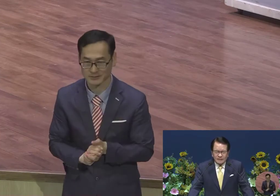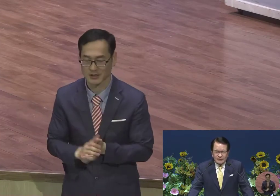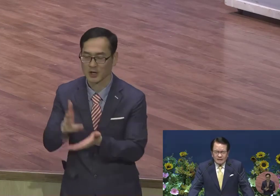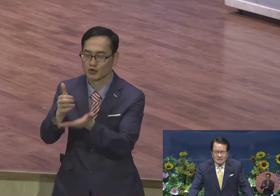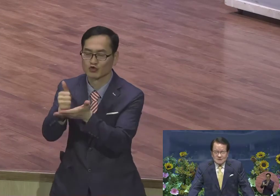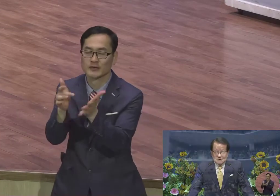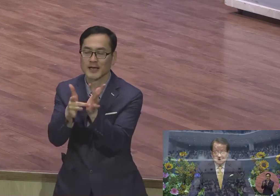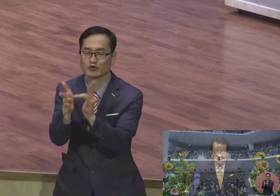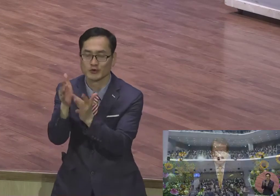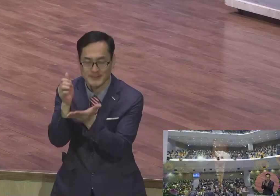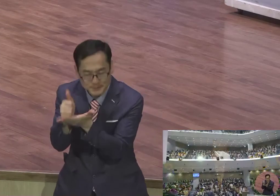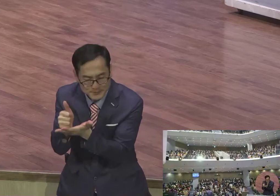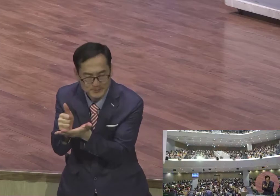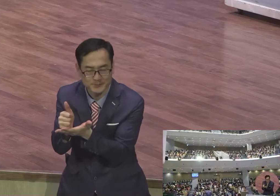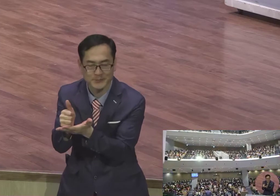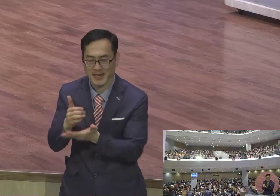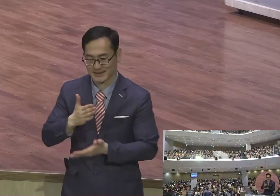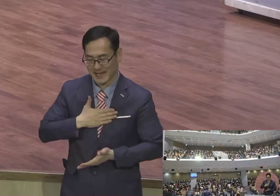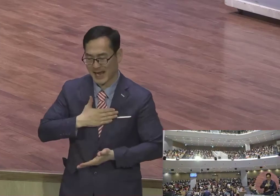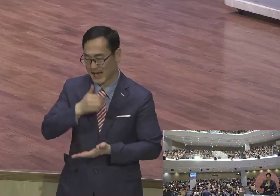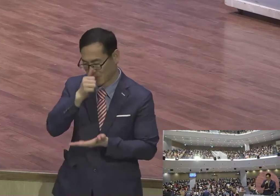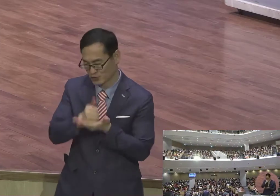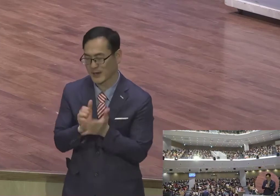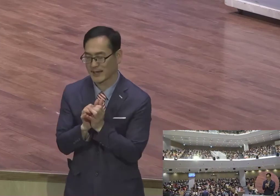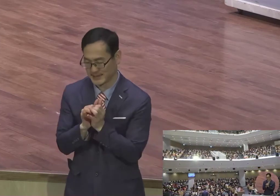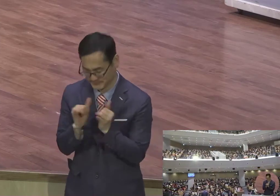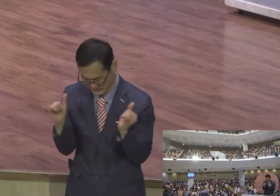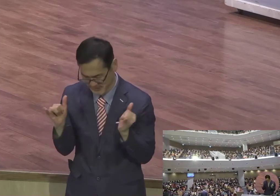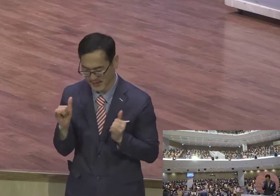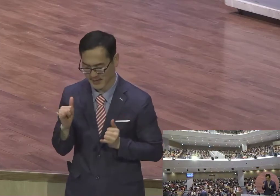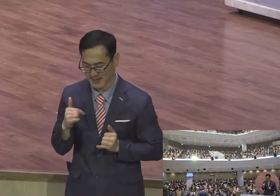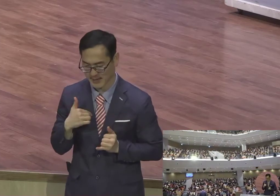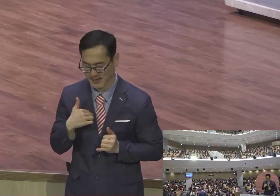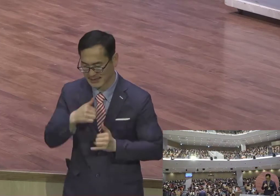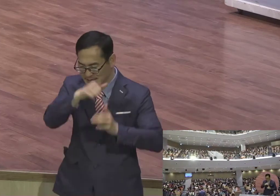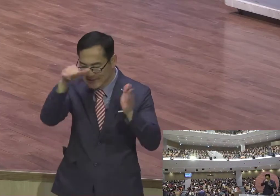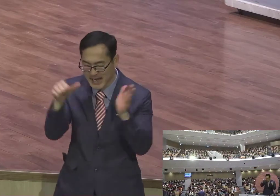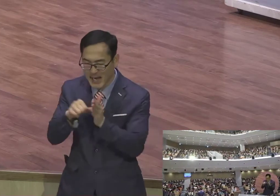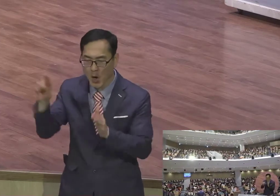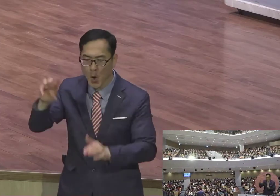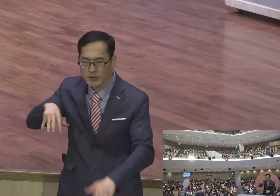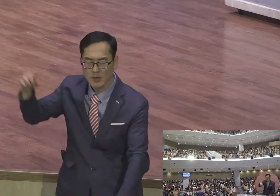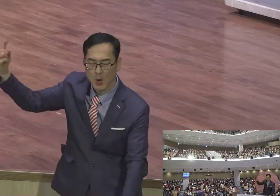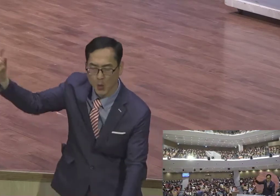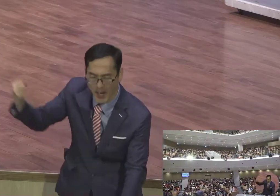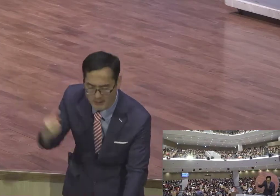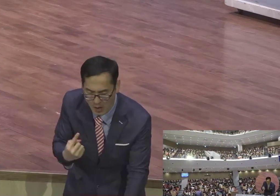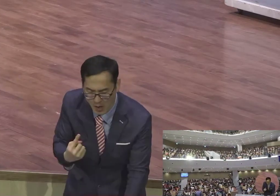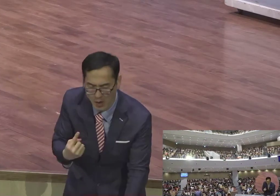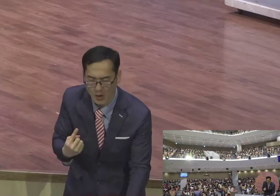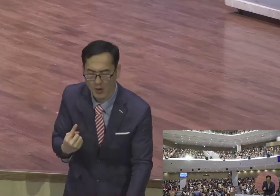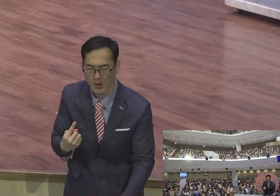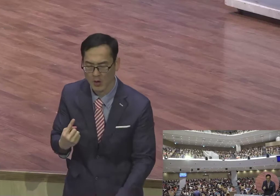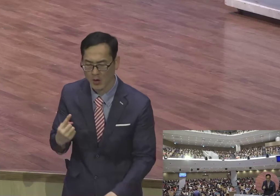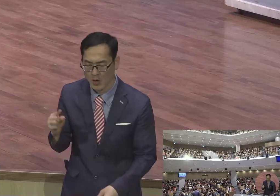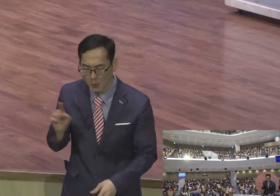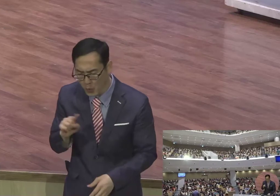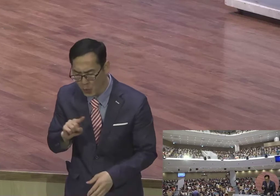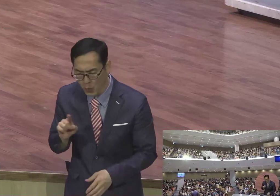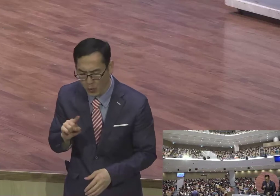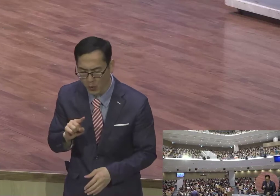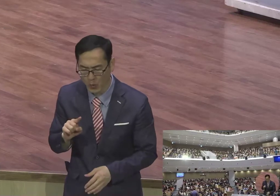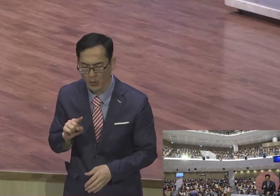저는 죄인입니다 인생이 어디서 와서 무엇을 하다가